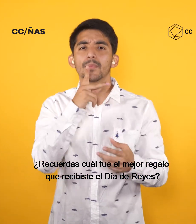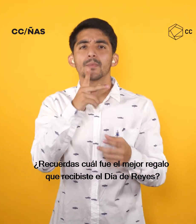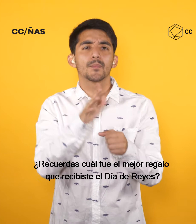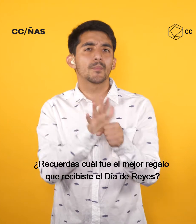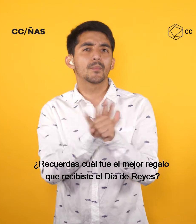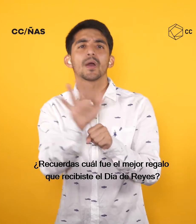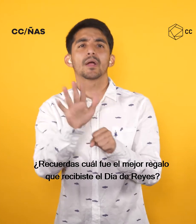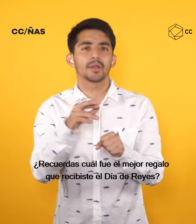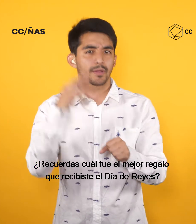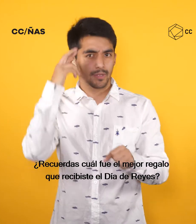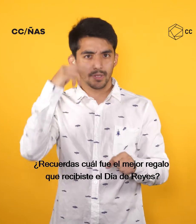Reyes?